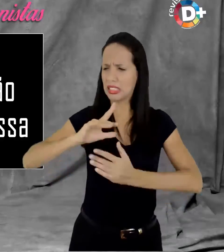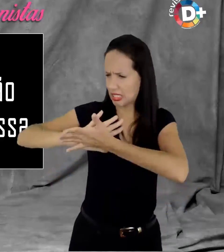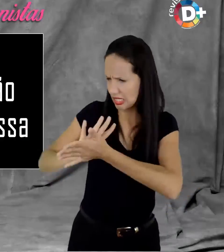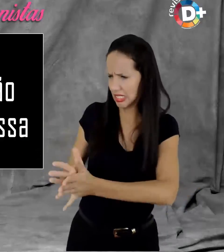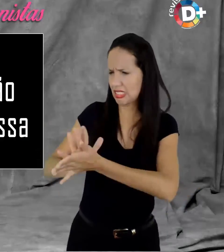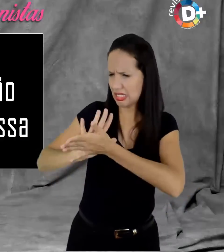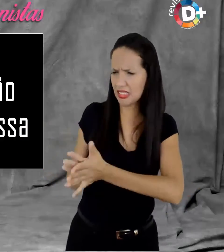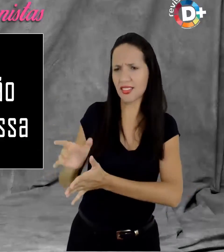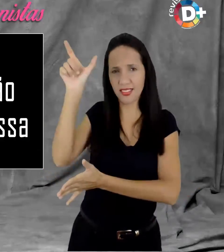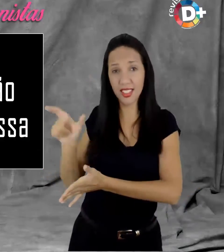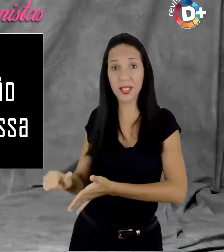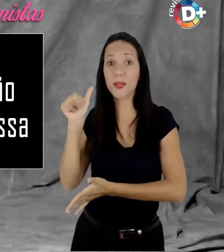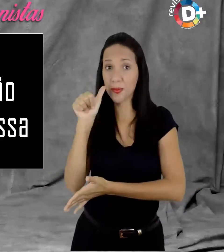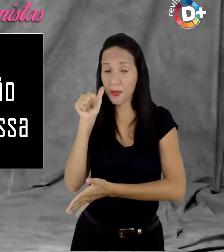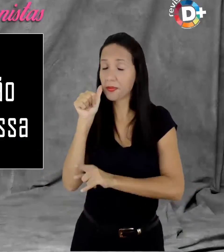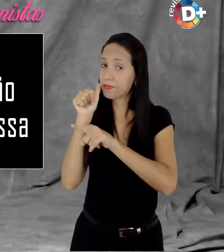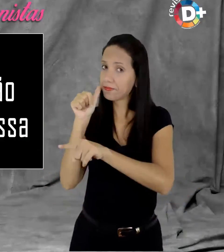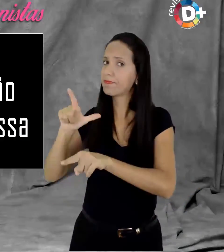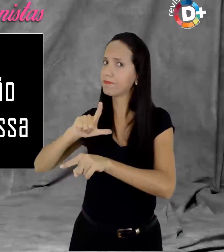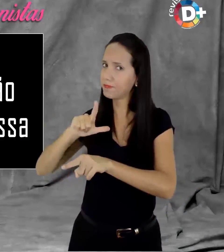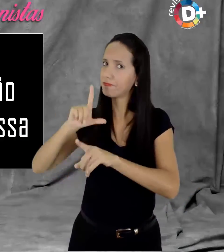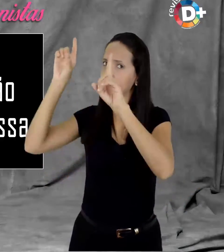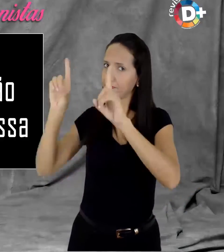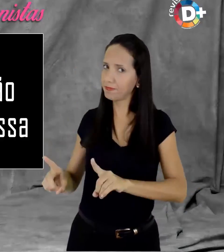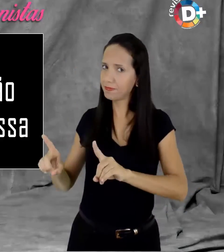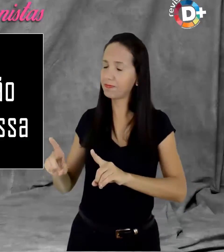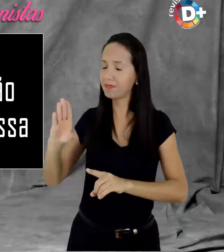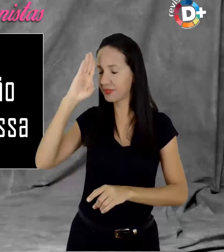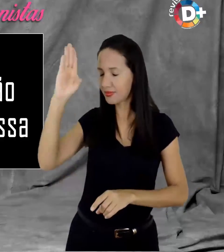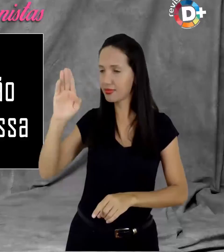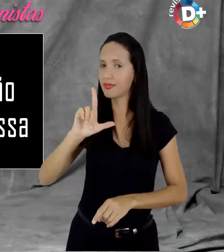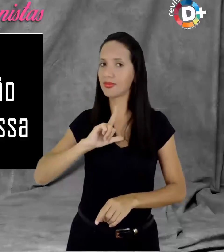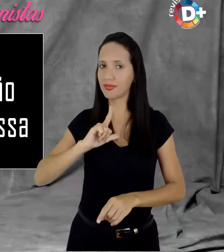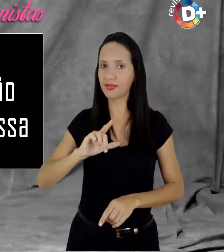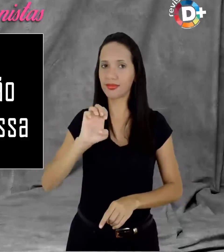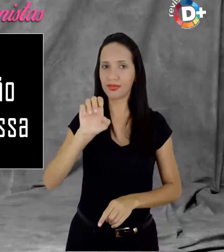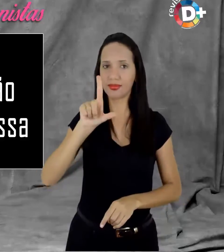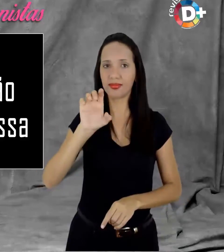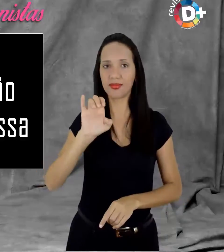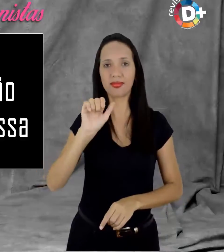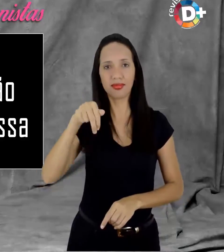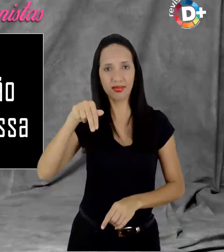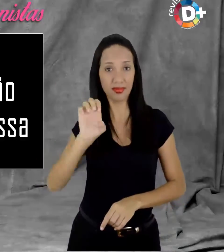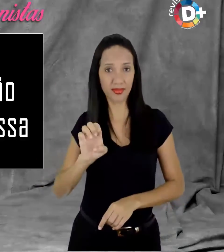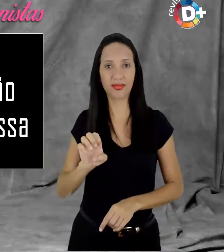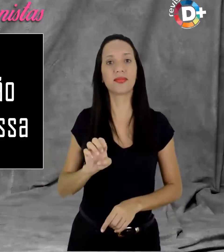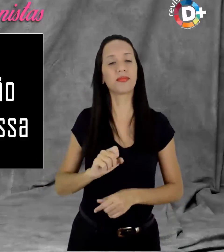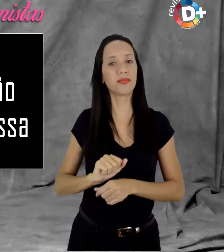deficiência são alvos de múltiplos preconceitos, por serem mulheres e por terem uma deficiência.